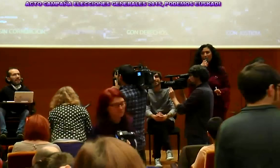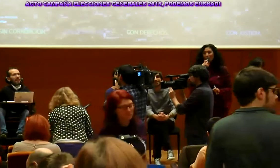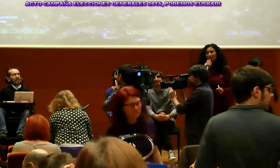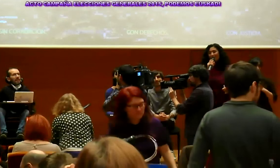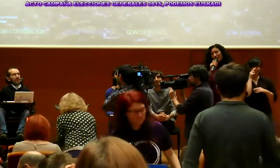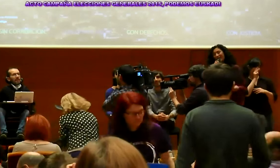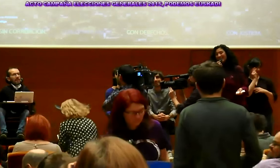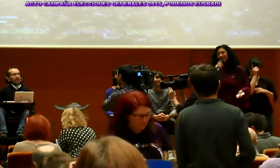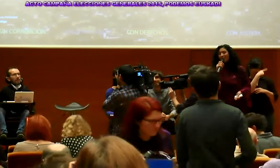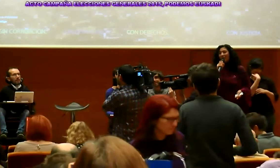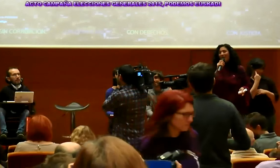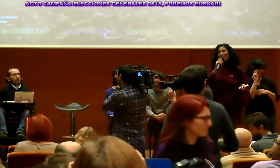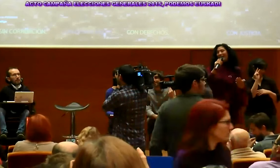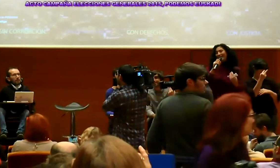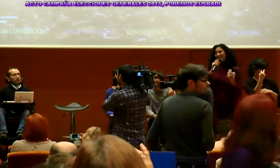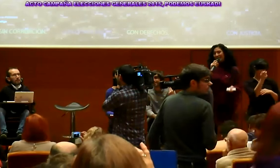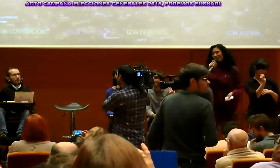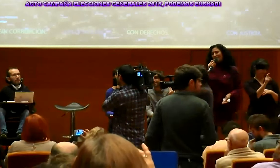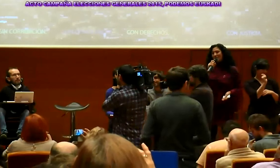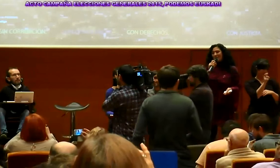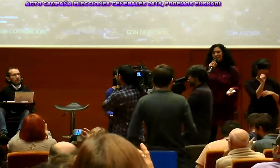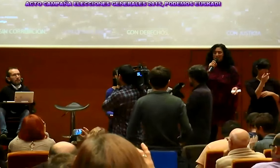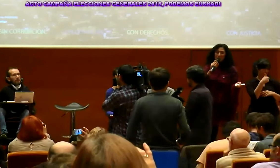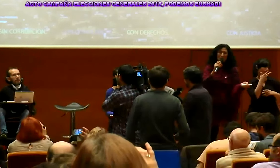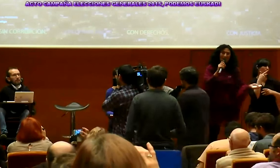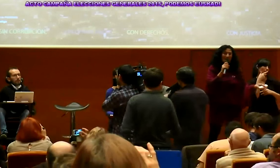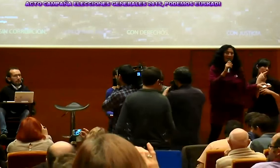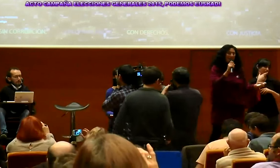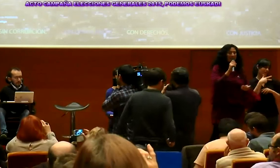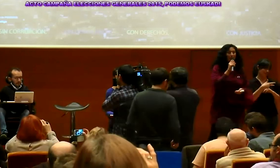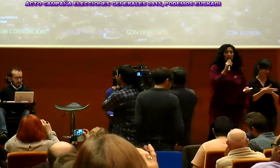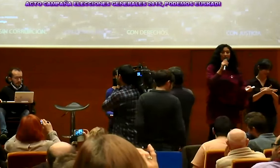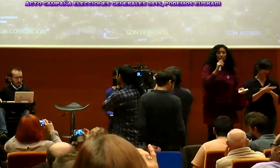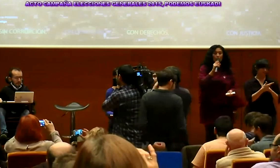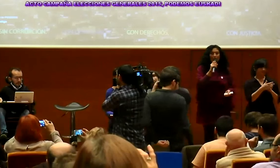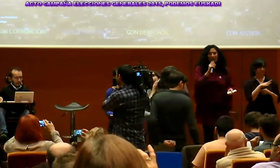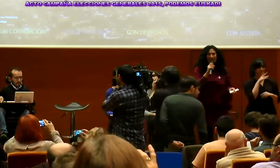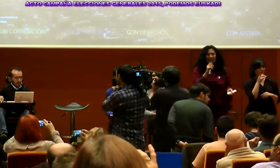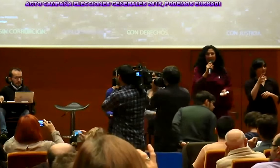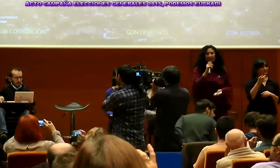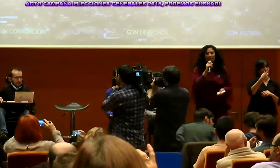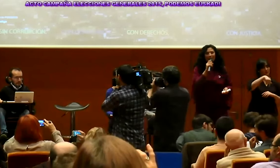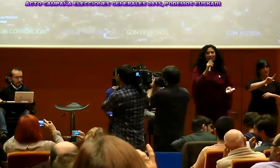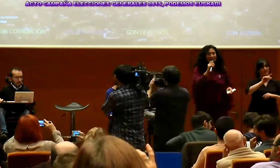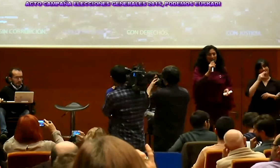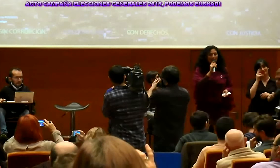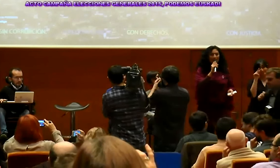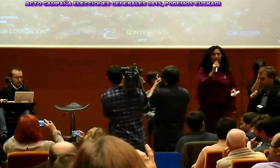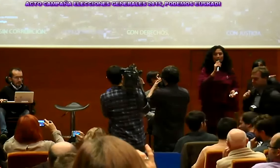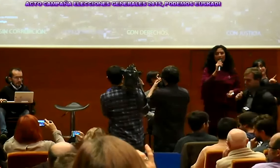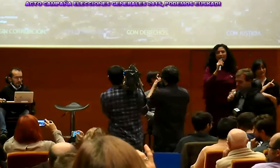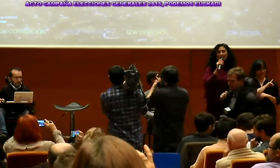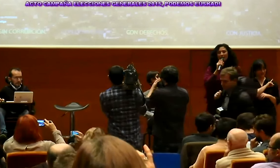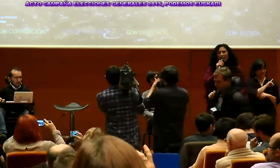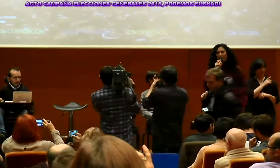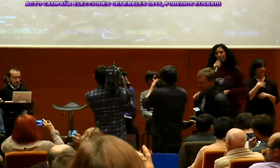ikusten ditut, horrek esan nahi du, ba, nik ezagutzen bazaituztet, zuek bebai, ba, ezagutzen nauzue, bai, adena den, bani Elsa Pampara